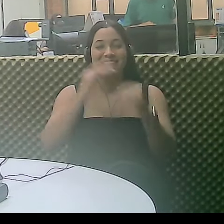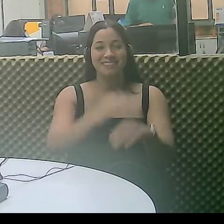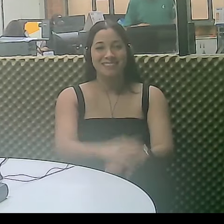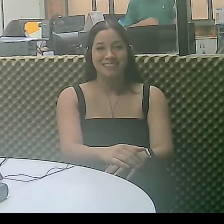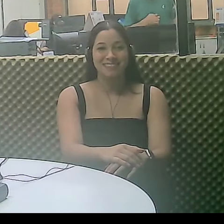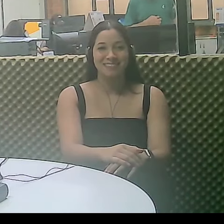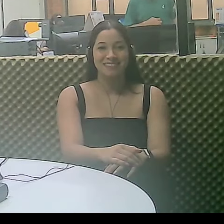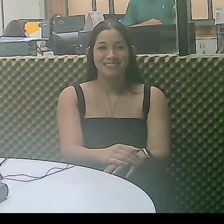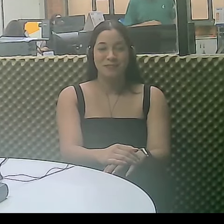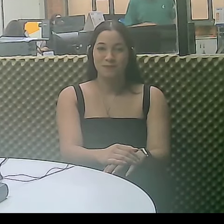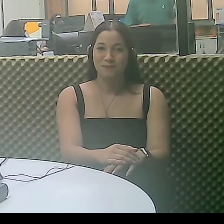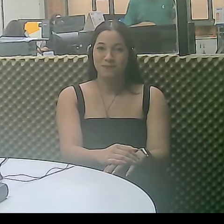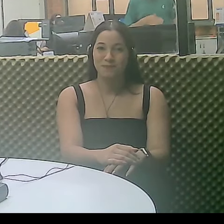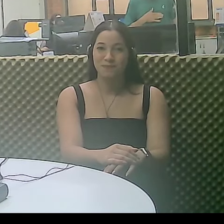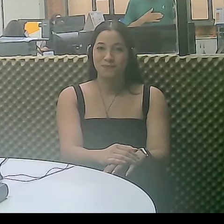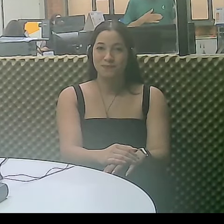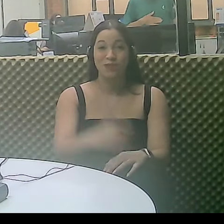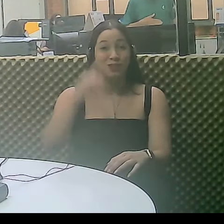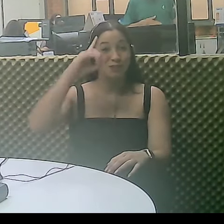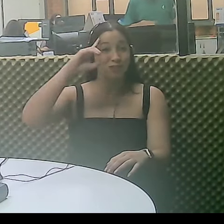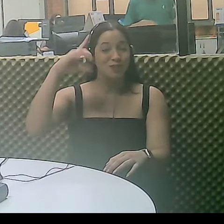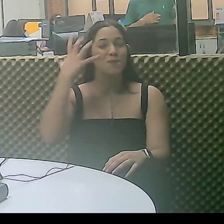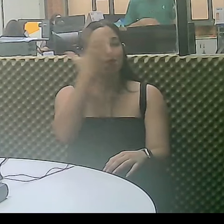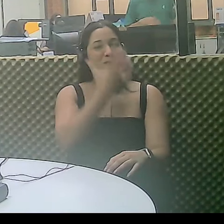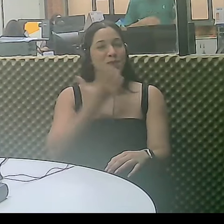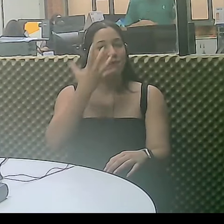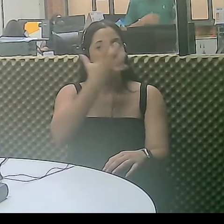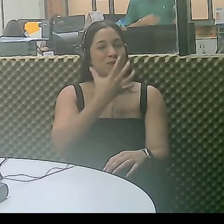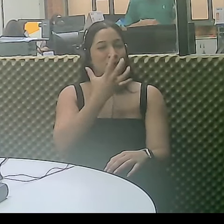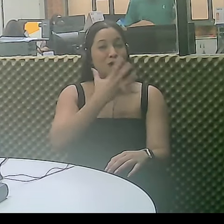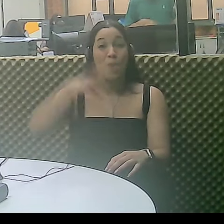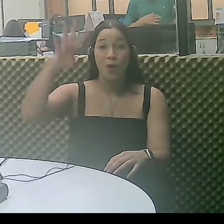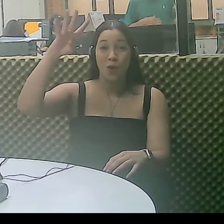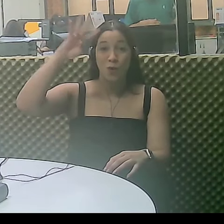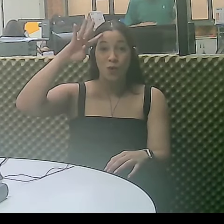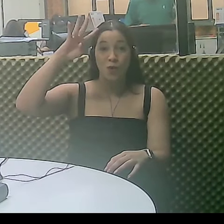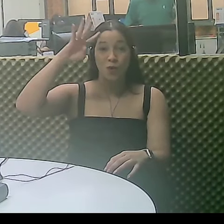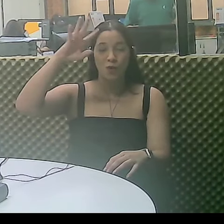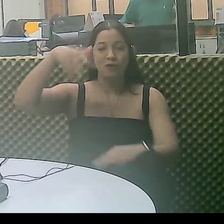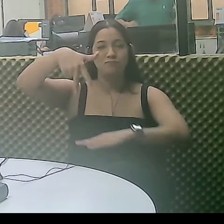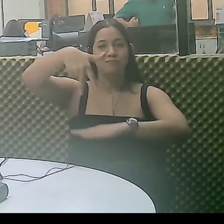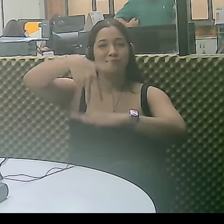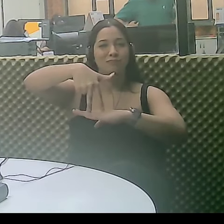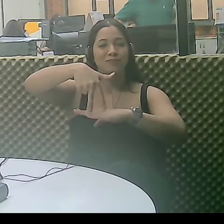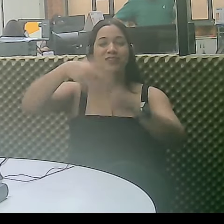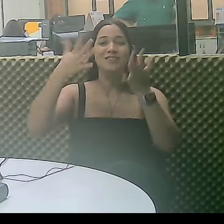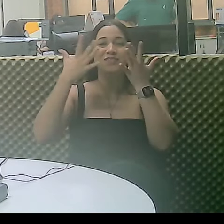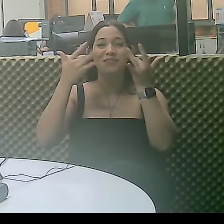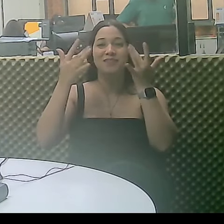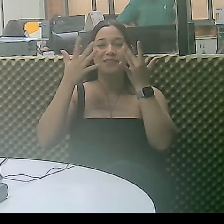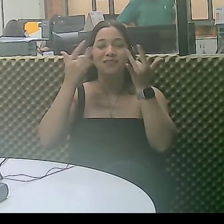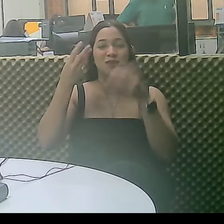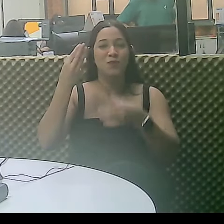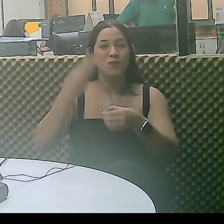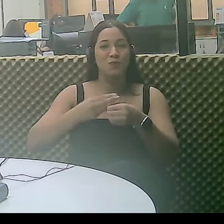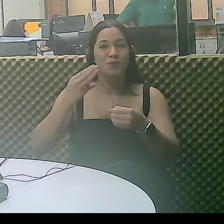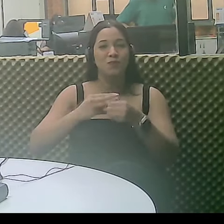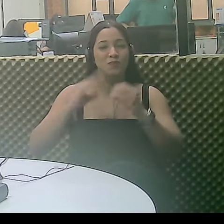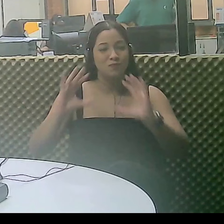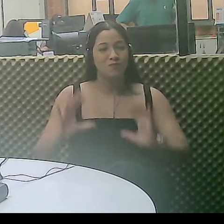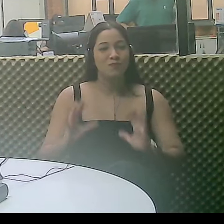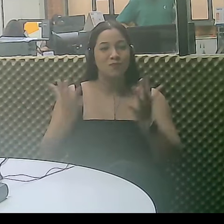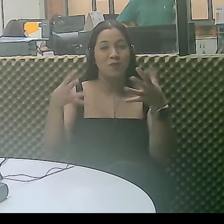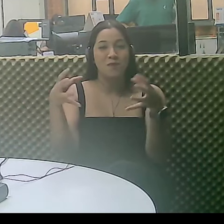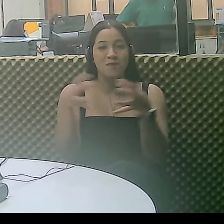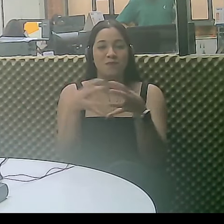Municipal. O Dia do Músico foi celebrado nesta quarta-feira no palco do Teatro Municipal. A comemoração foi feita